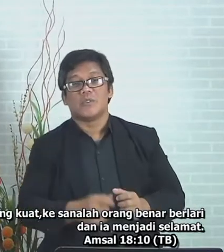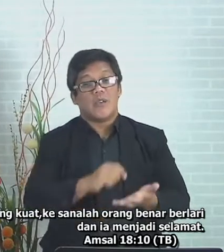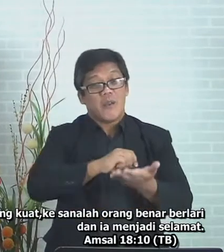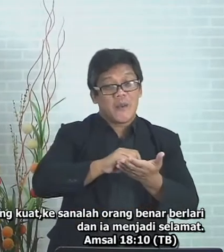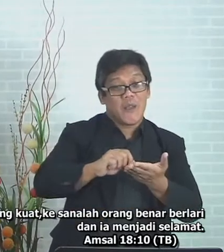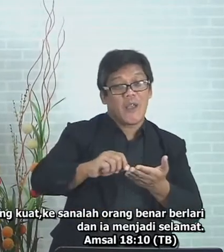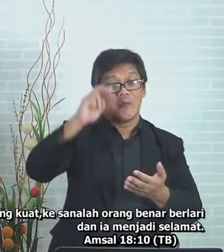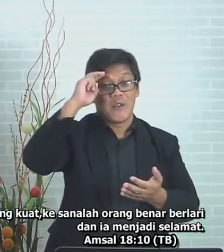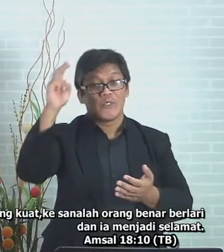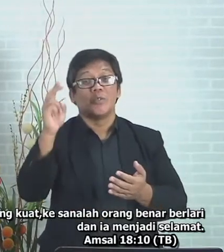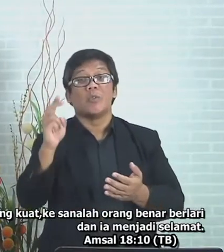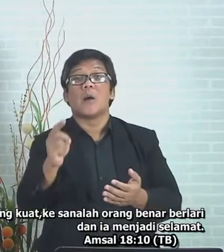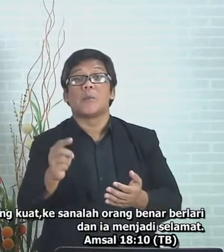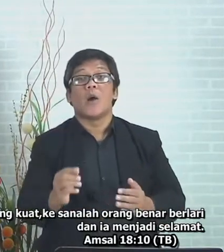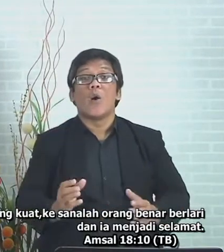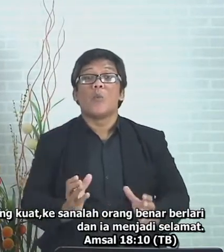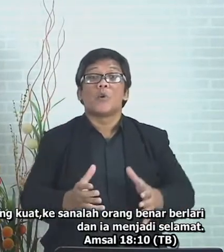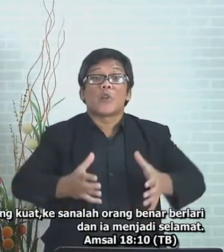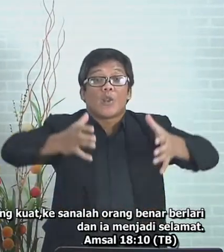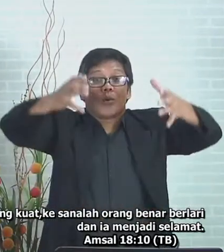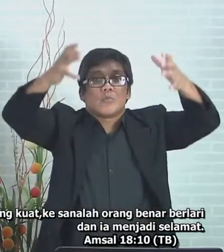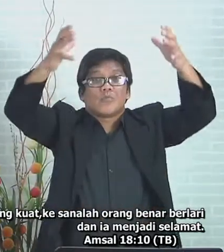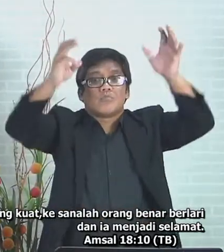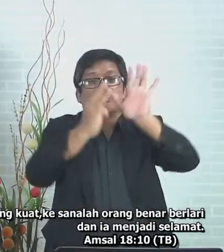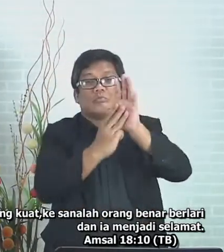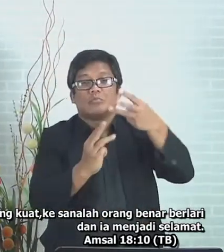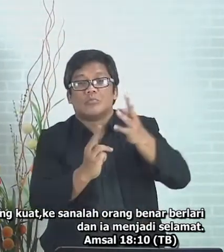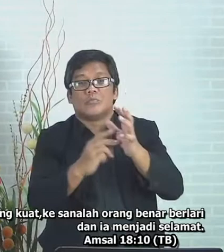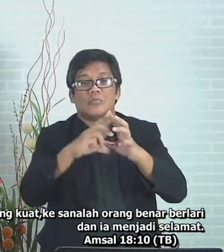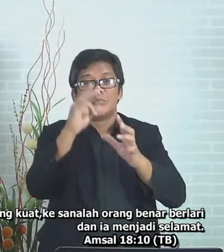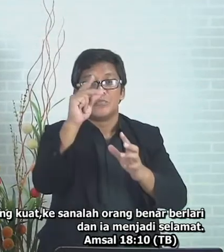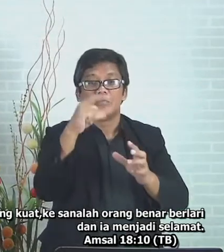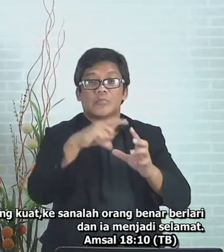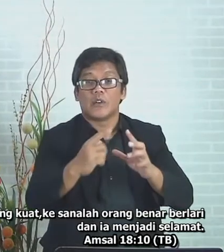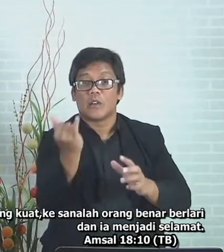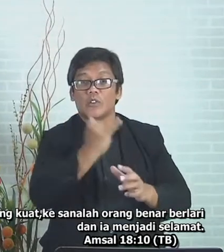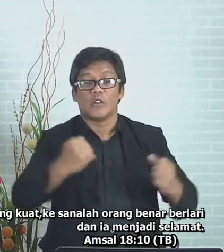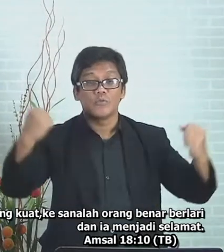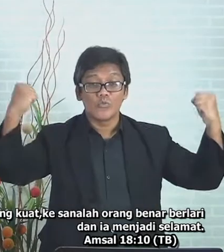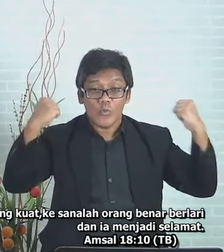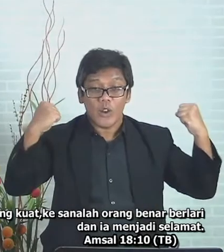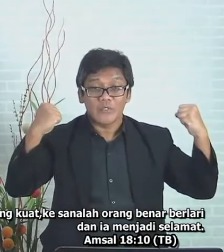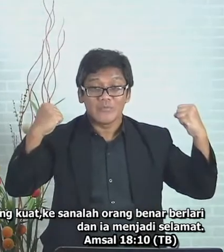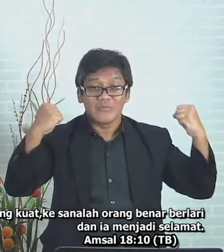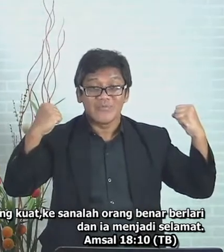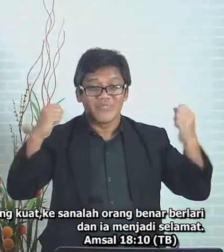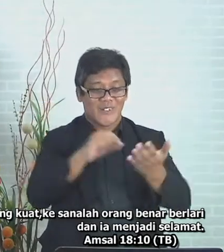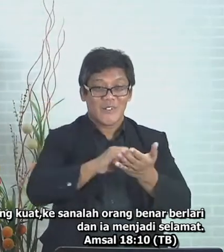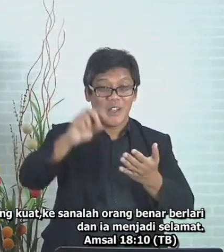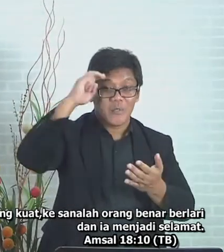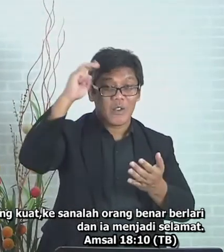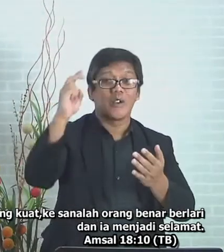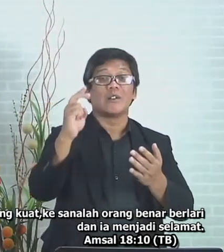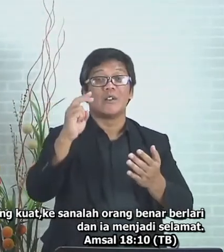Tuhan adalah menara yang kuat wow luar biasa nama Tuhan itu adalah menjadi menara yang kuat